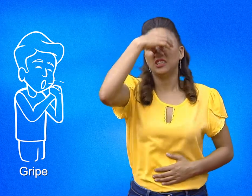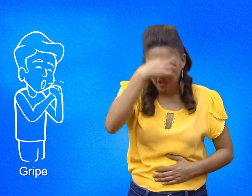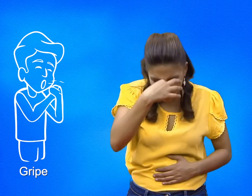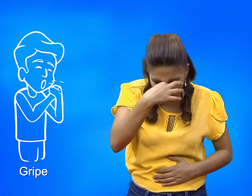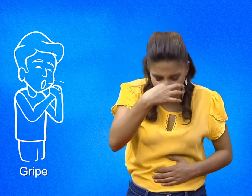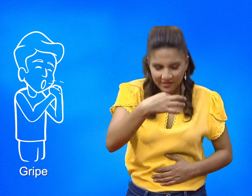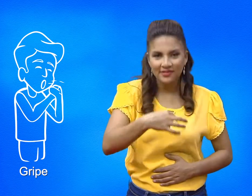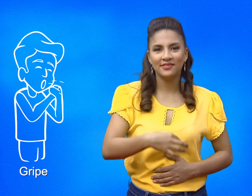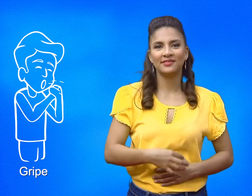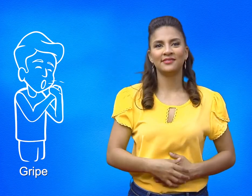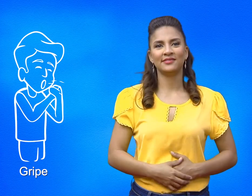gripe